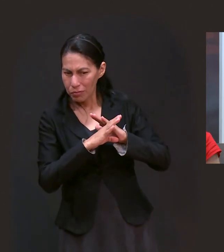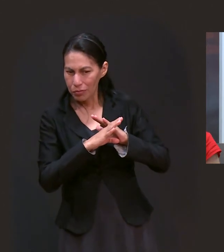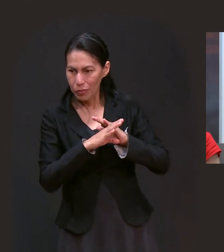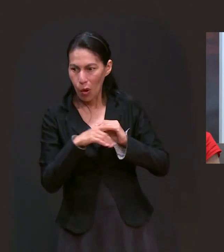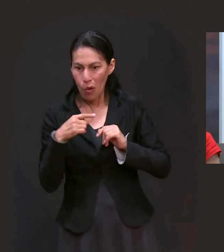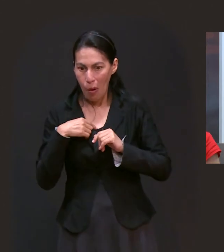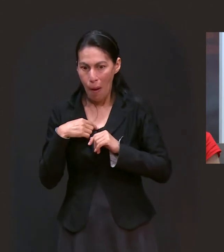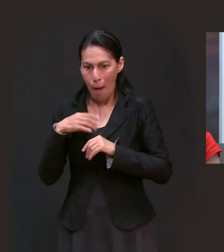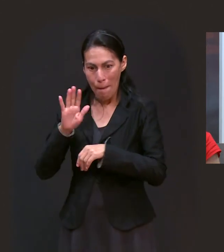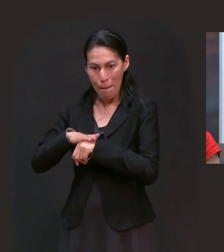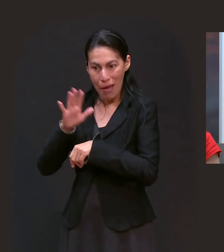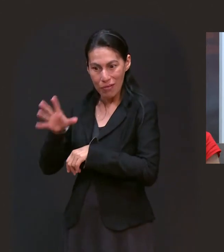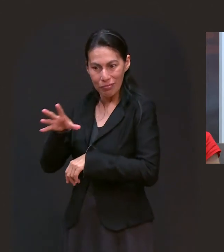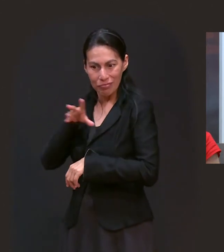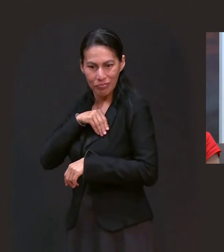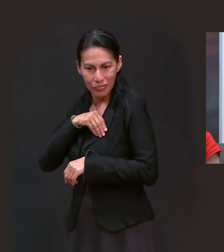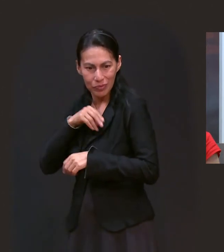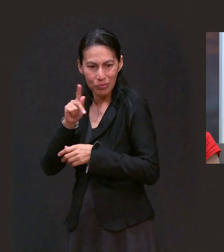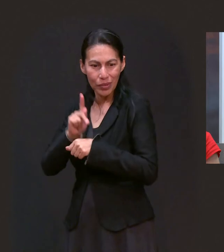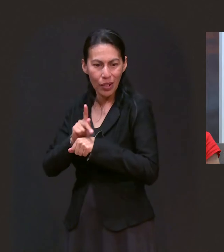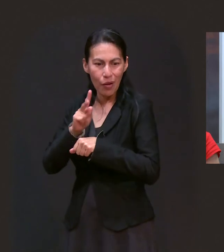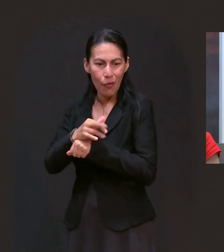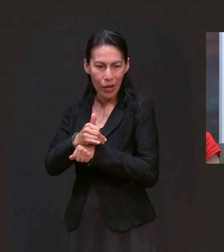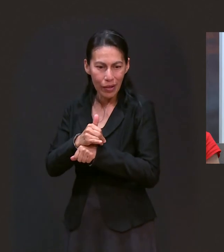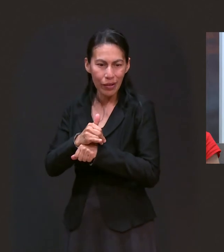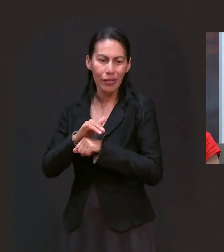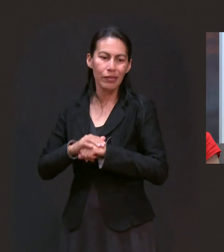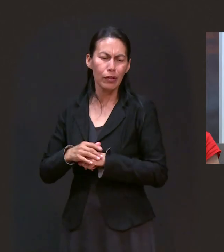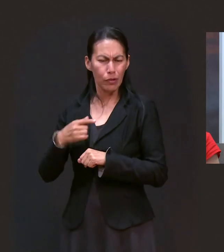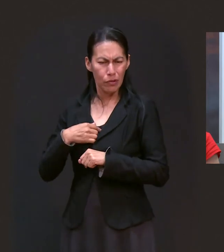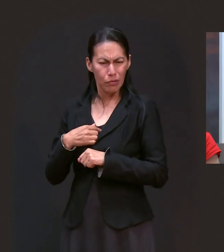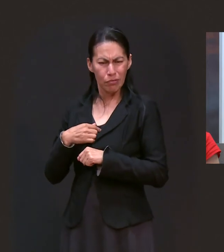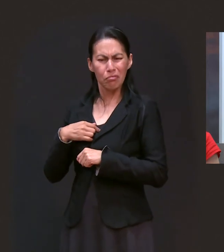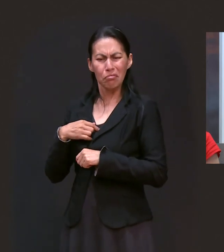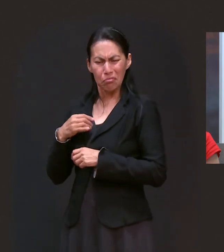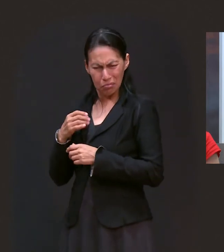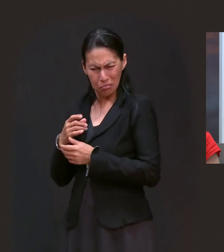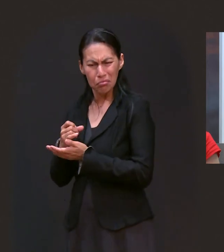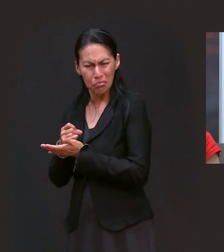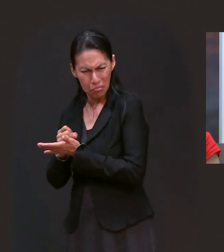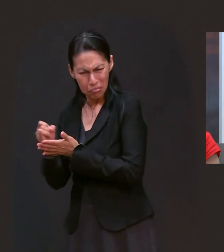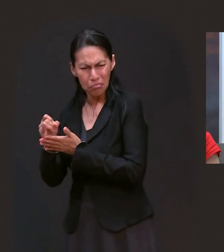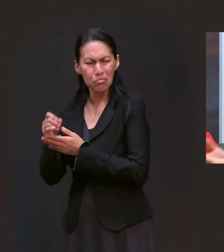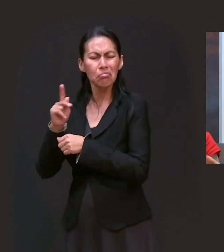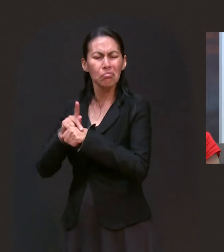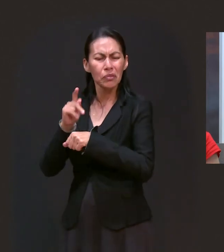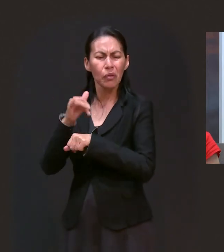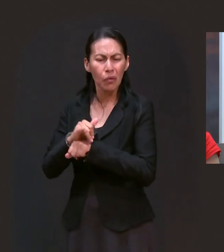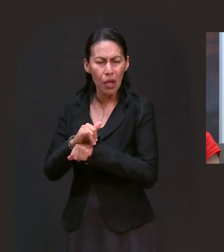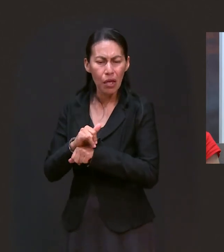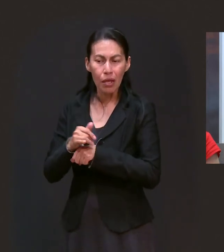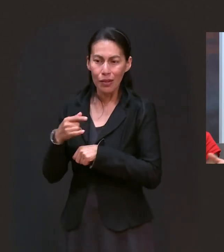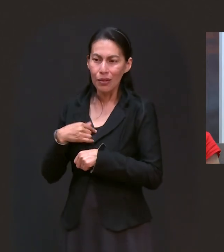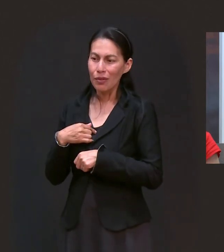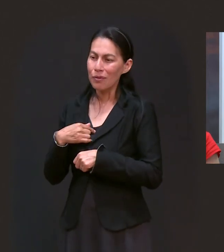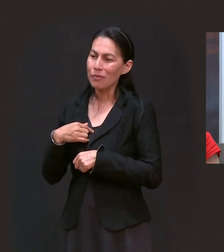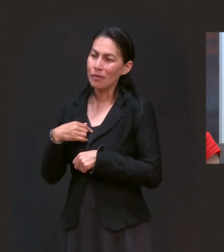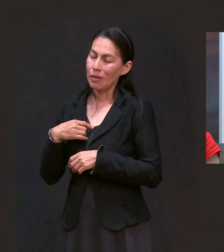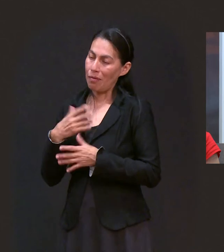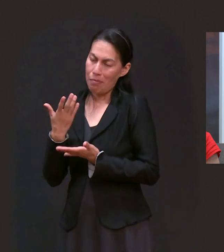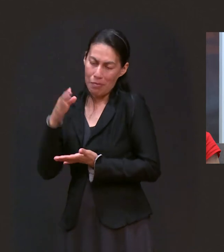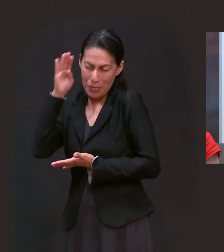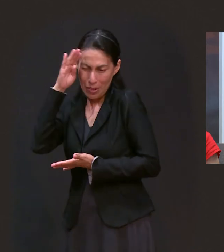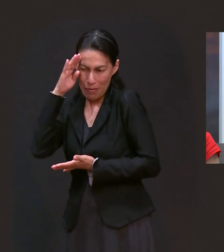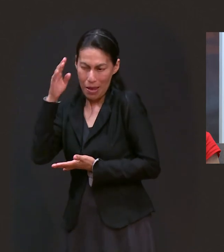entorno era más paraguay entonces como que yo os decía que no era que yo era paraguayo que tenía muchas costumbres